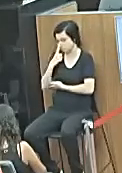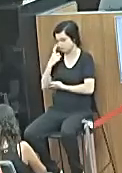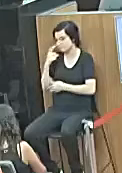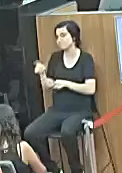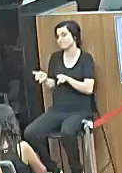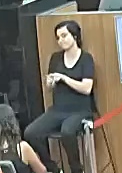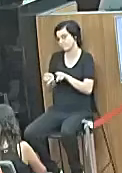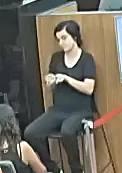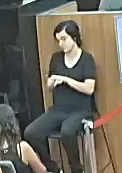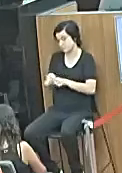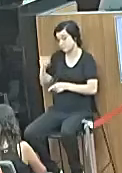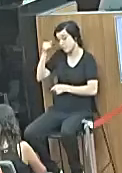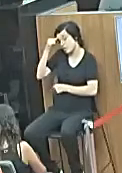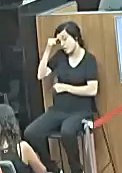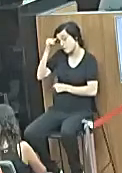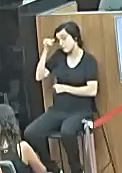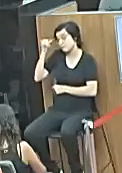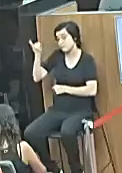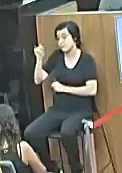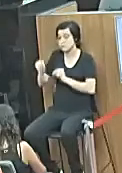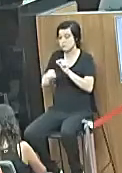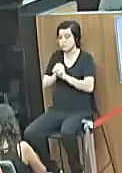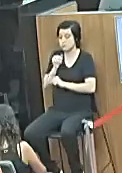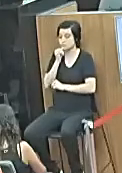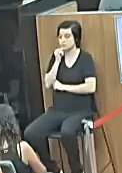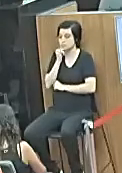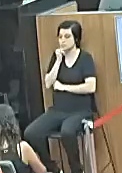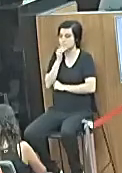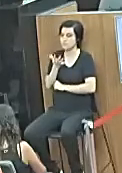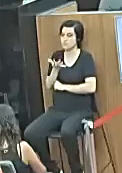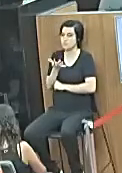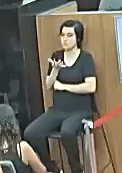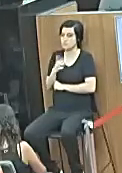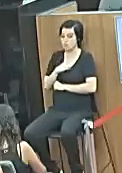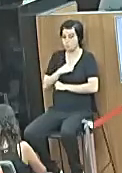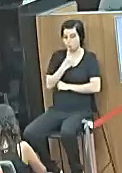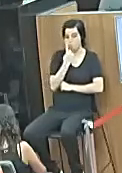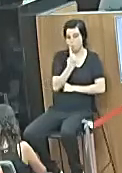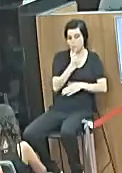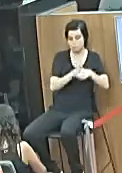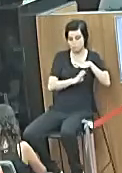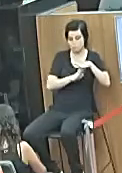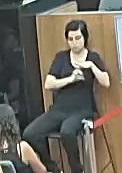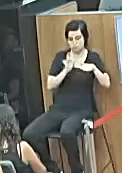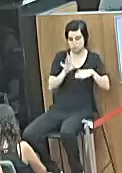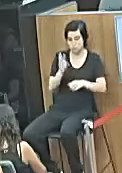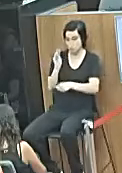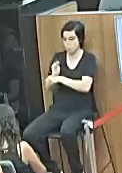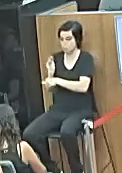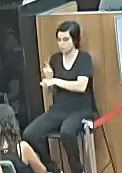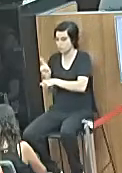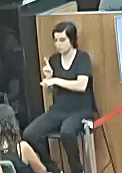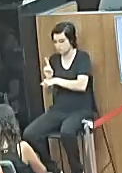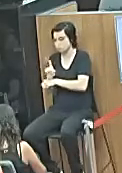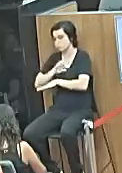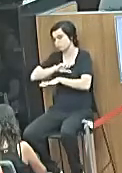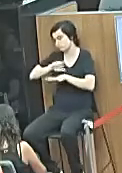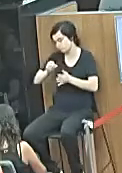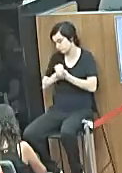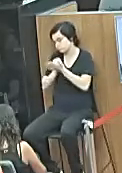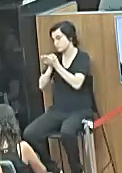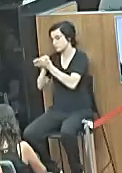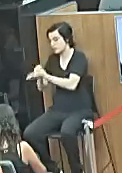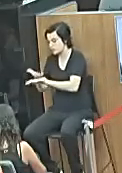se estabeleça um monopólio na prestação dos serviços de abastecimento de água e de